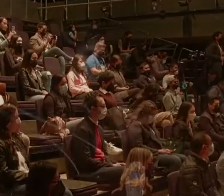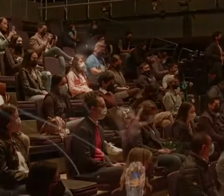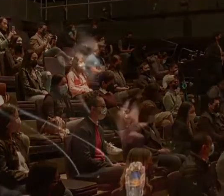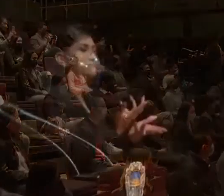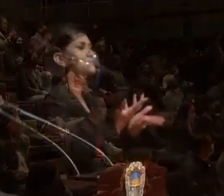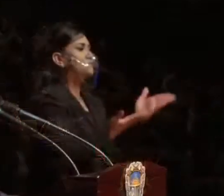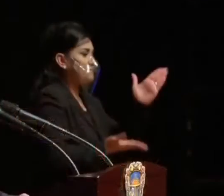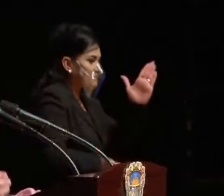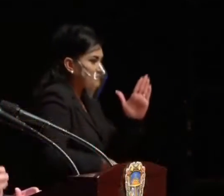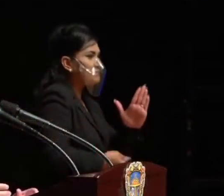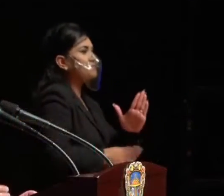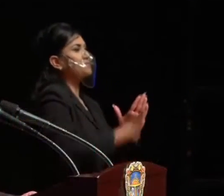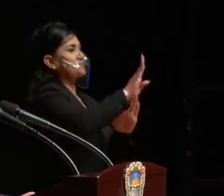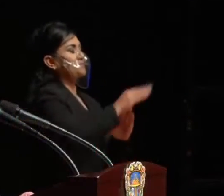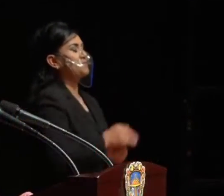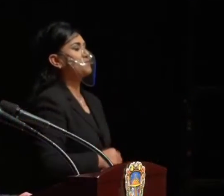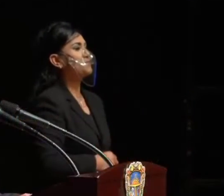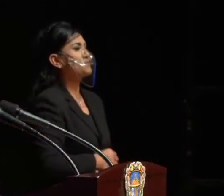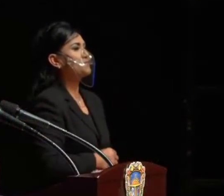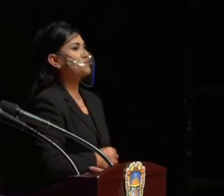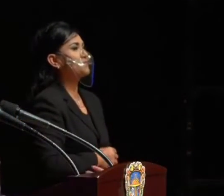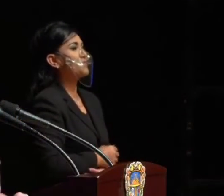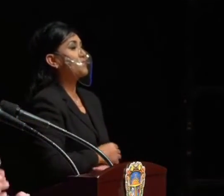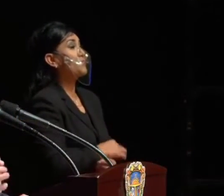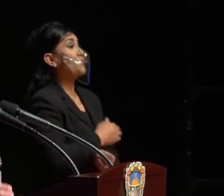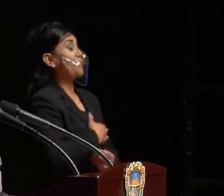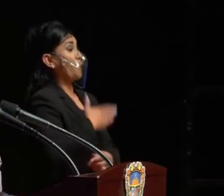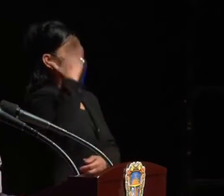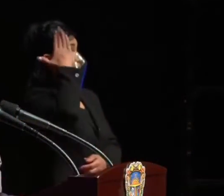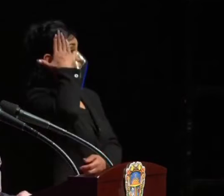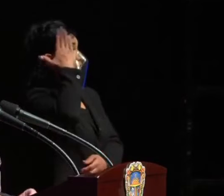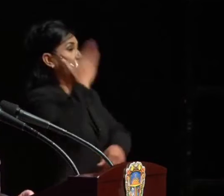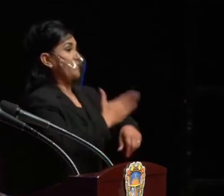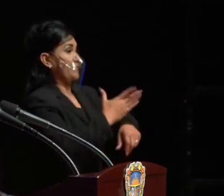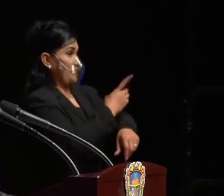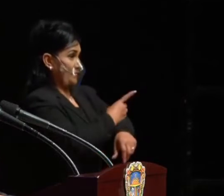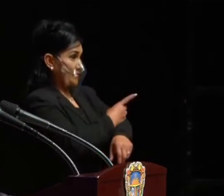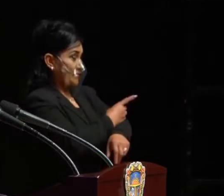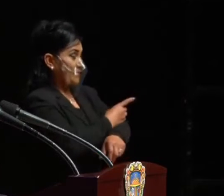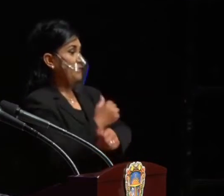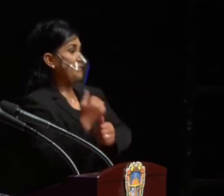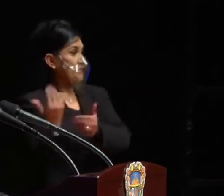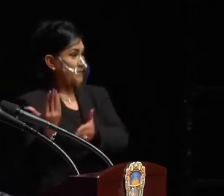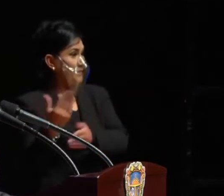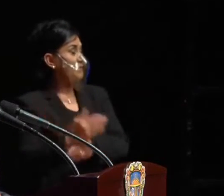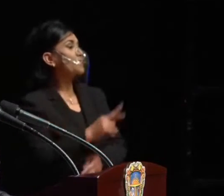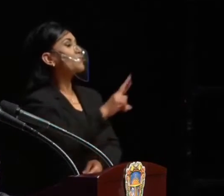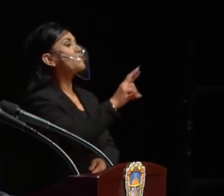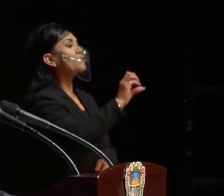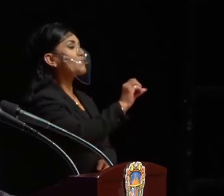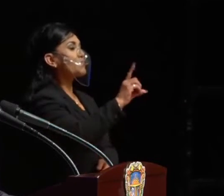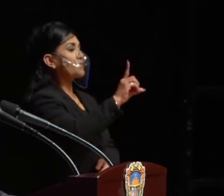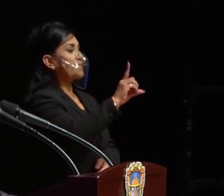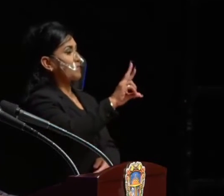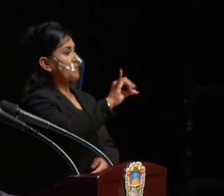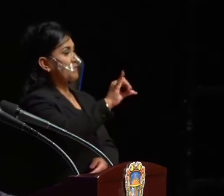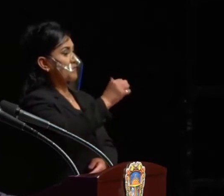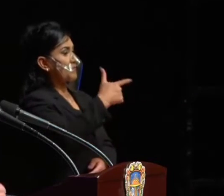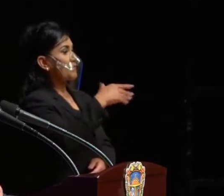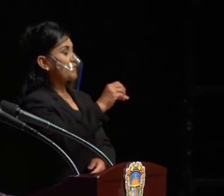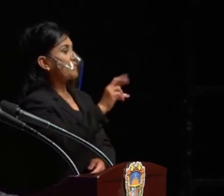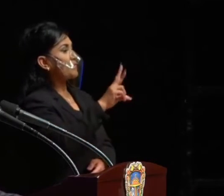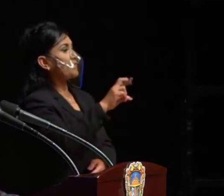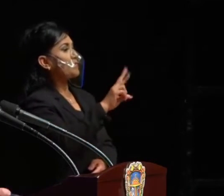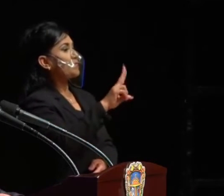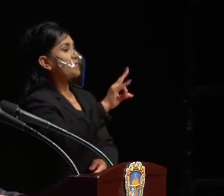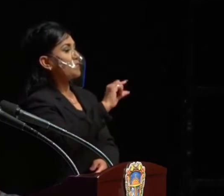valioso. Para encabezar la coordinación, he invitado a Rodrigo Ruiz Ballesteros, tomando